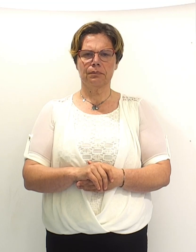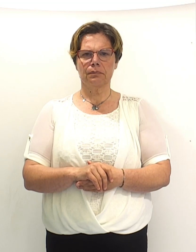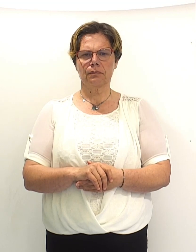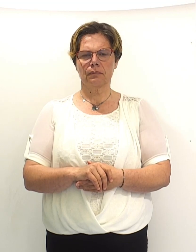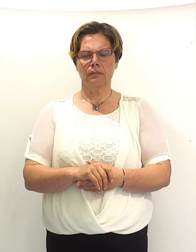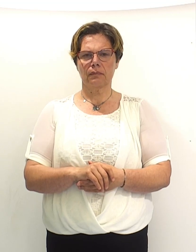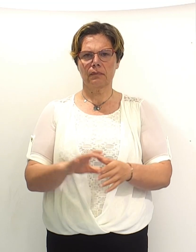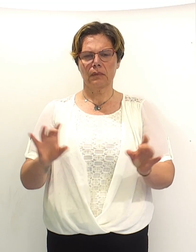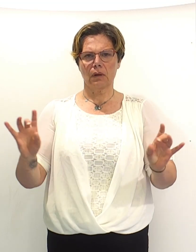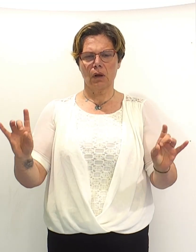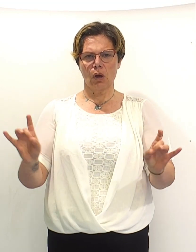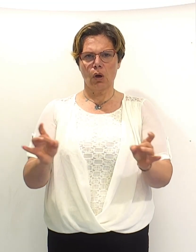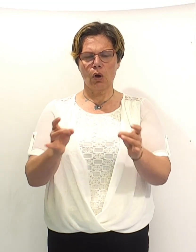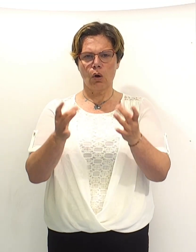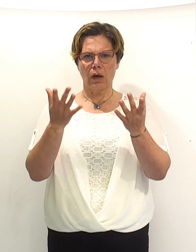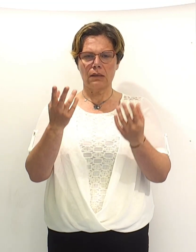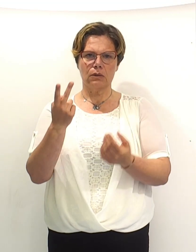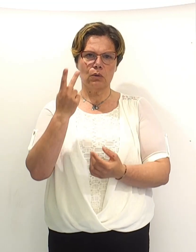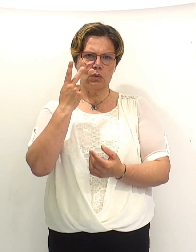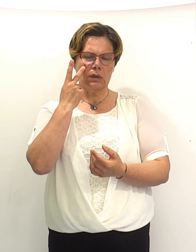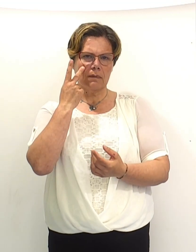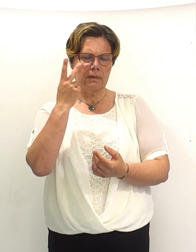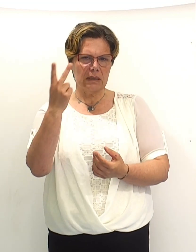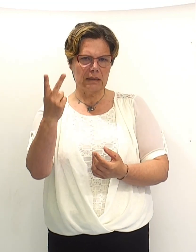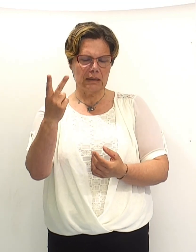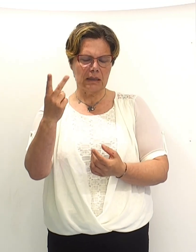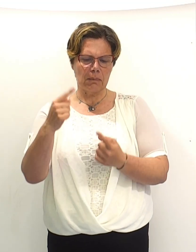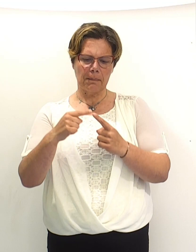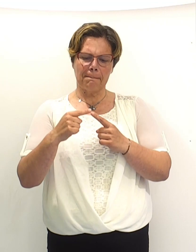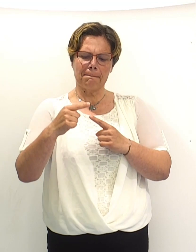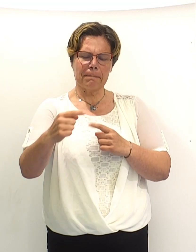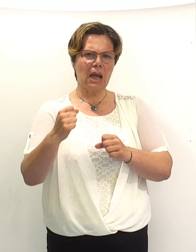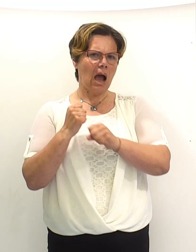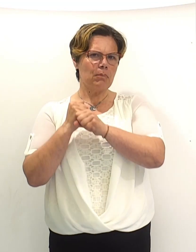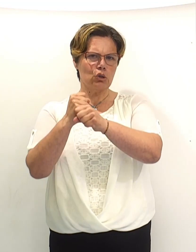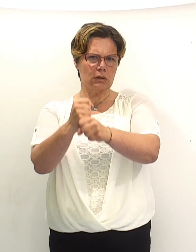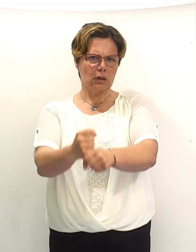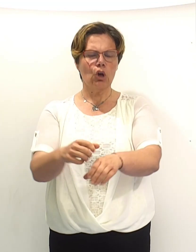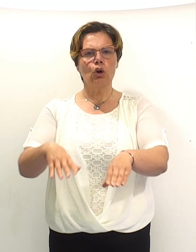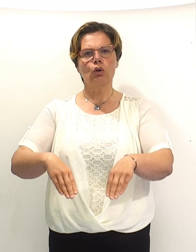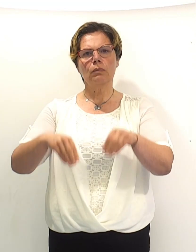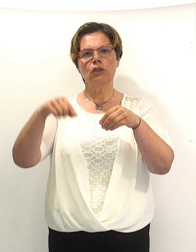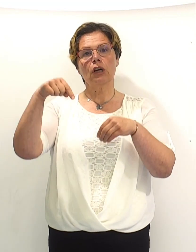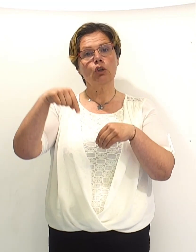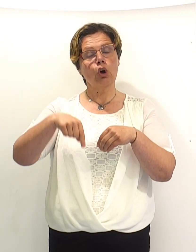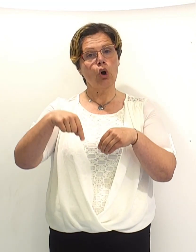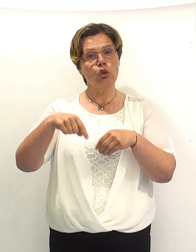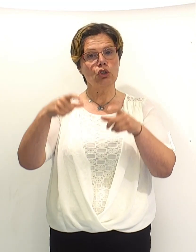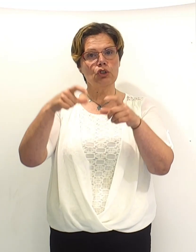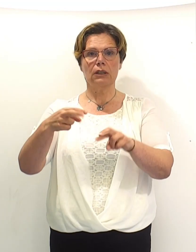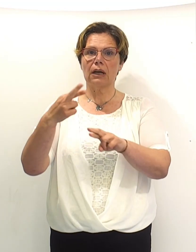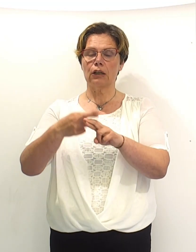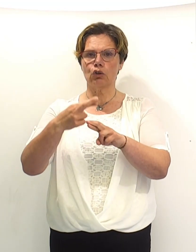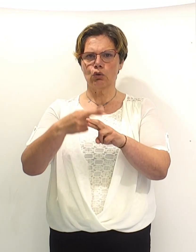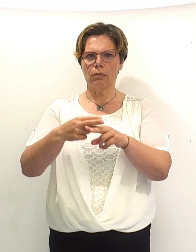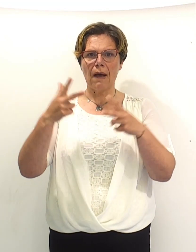In occasione della visita ad Limina Apostolorum, iniziata oggi a Roma, il vescovo di Ischia